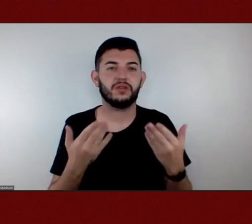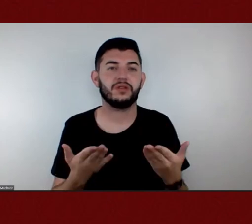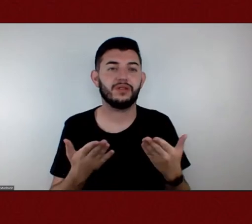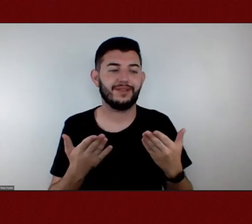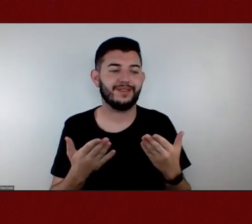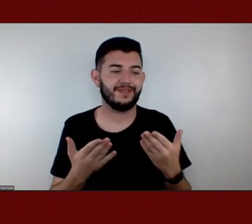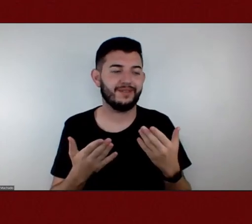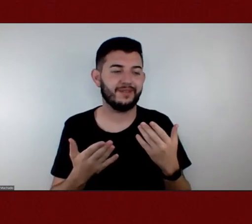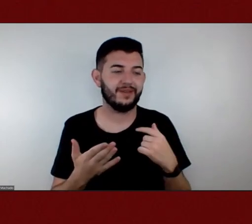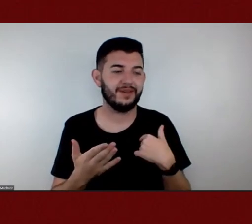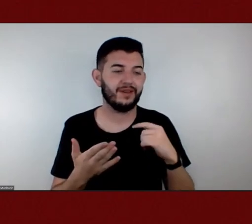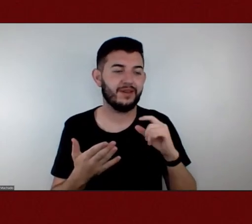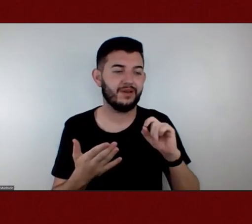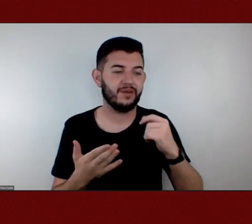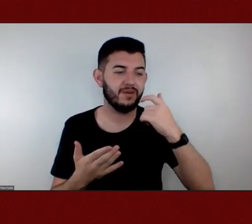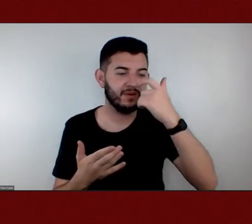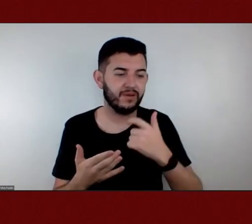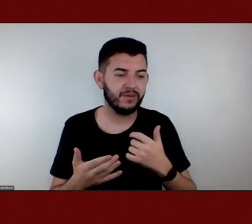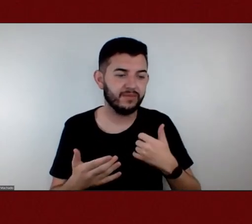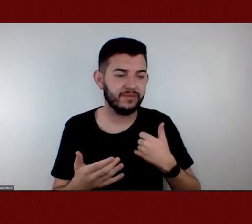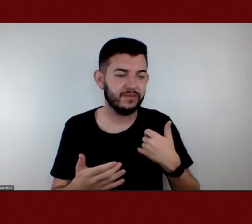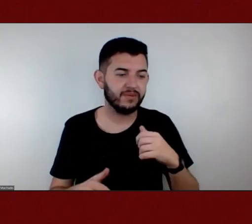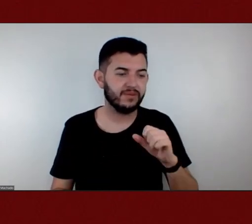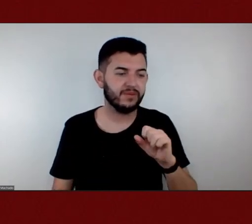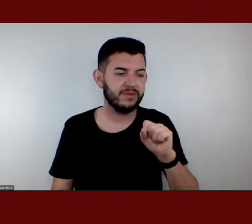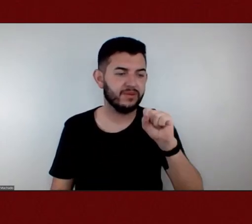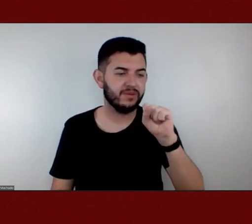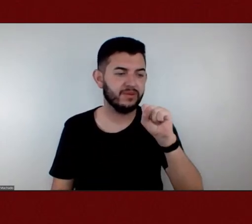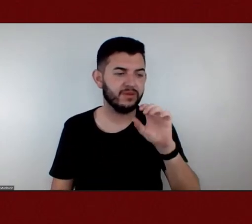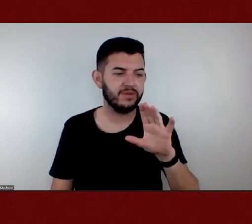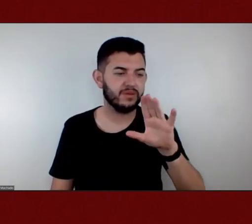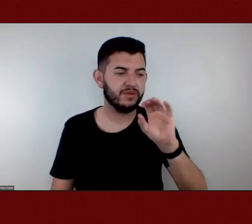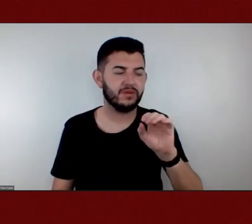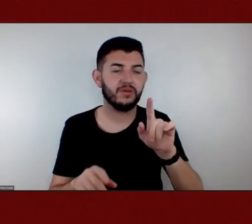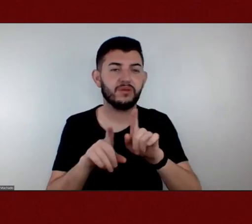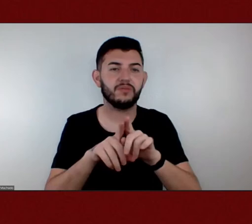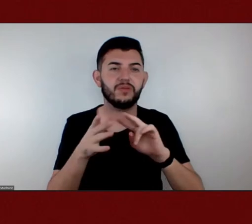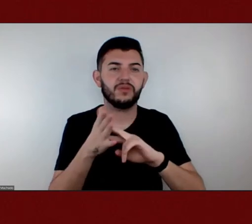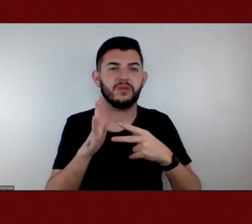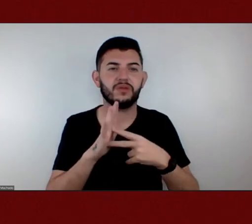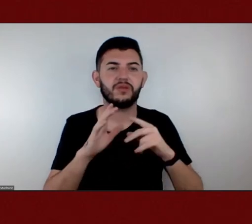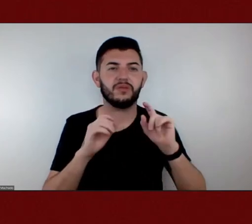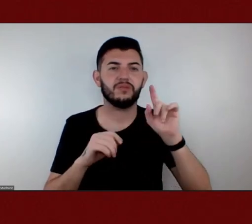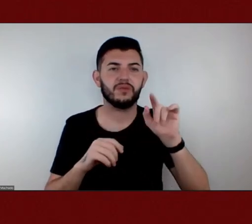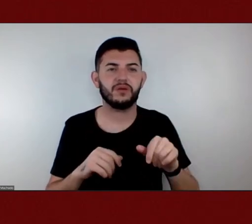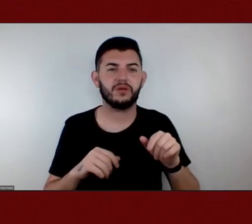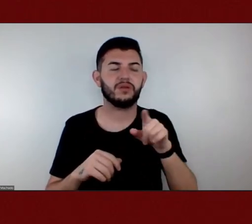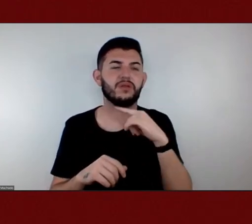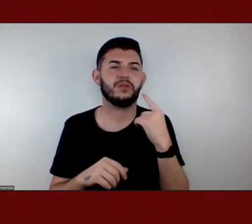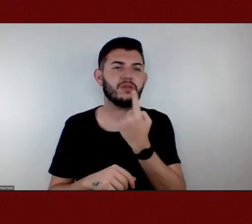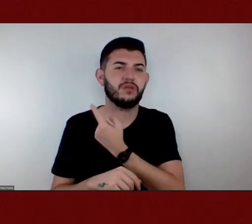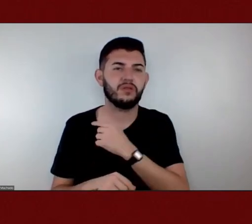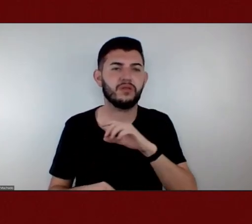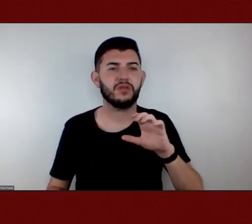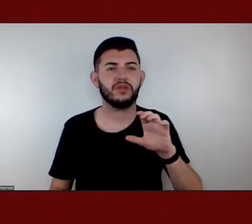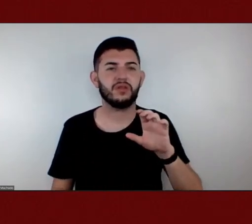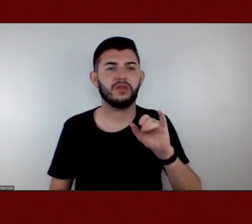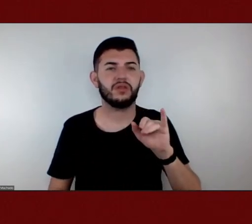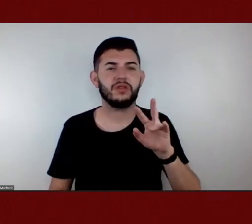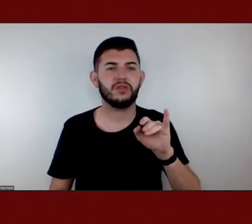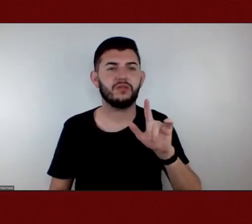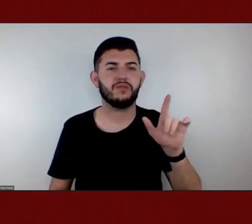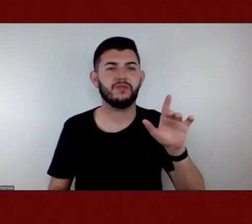anos. Isso é fruto também da nossa civilização. Estamos ficando mais